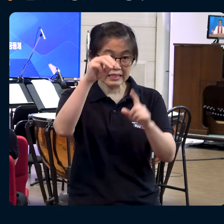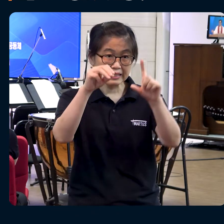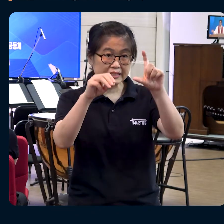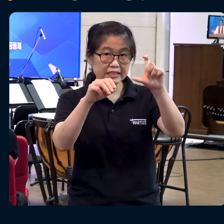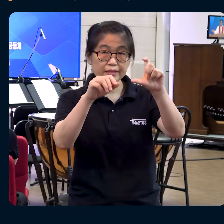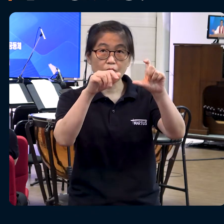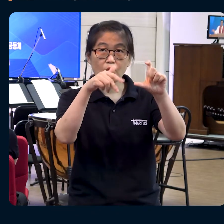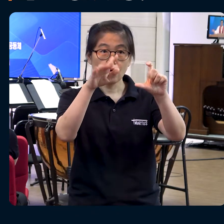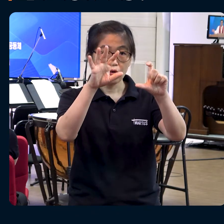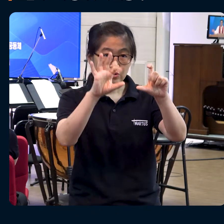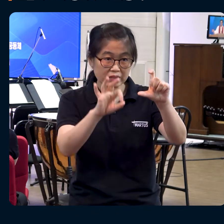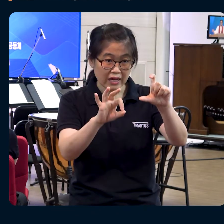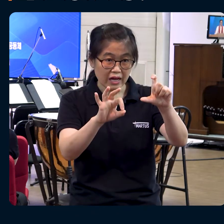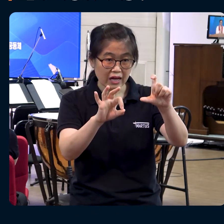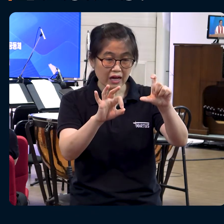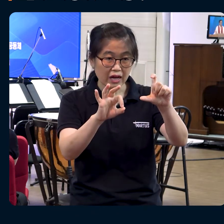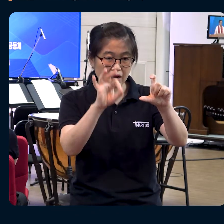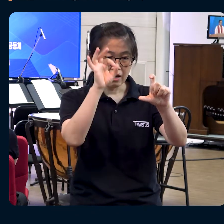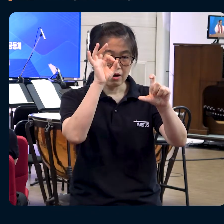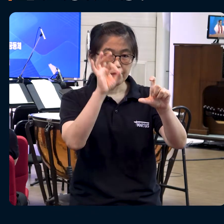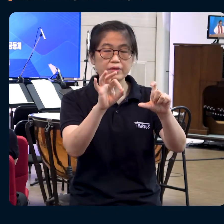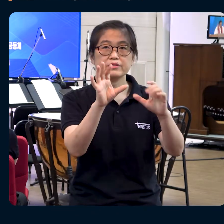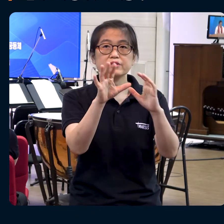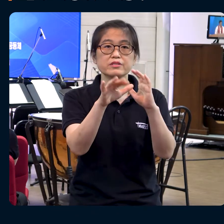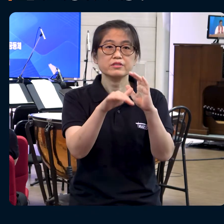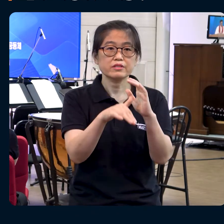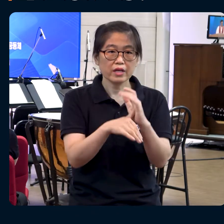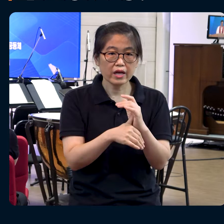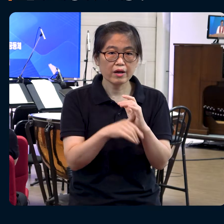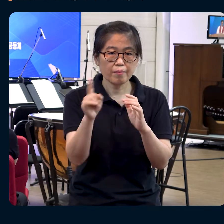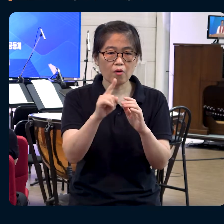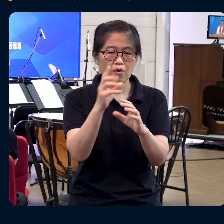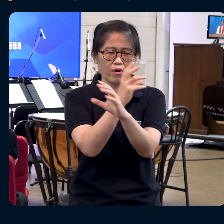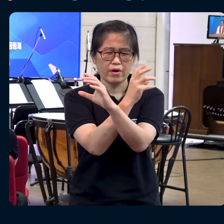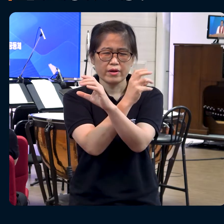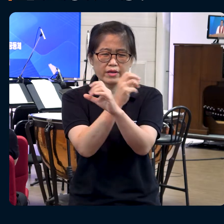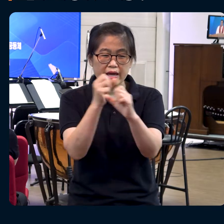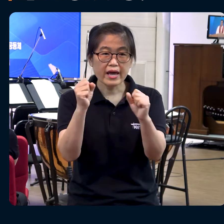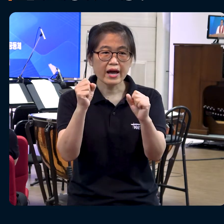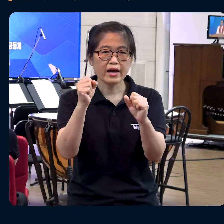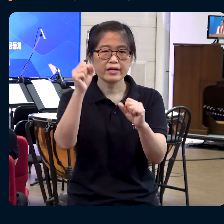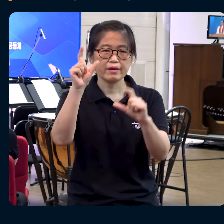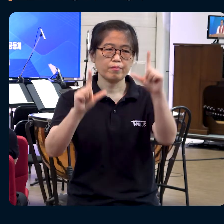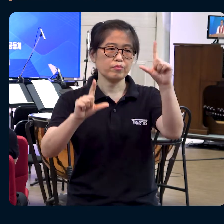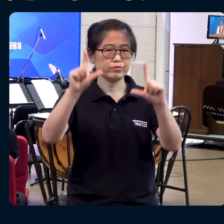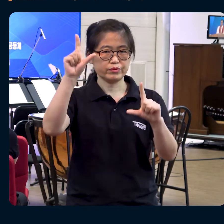그 전까지 무슨 말인지 몰랐어요. 근데 딱 봤더니 이건 바로 뭐예요? 계약을 맺는 장면이었더라 하는